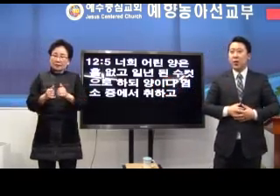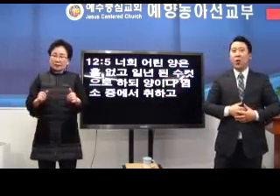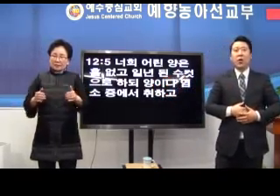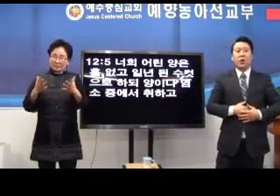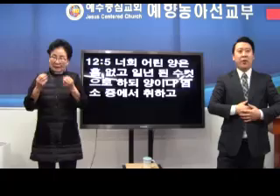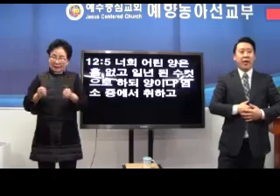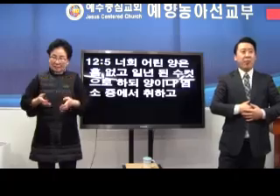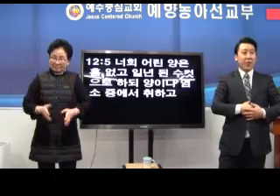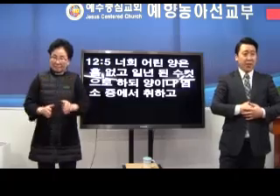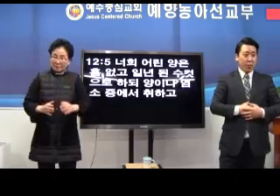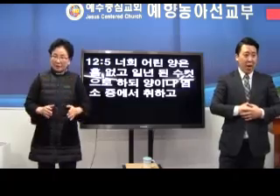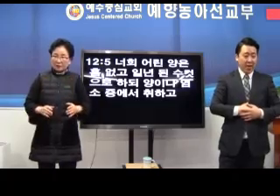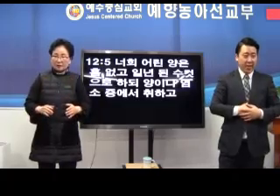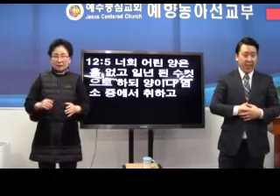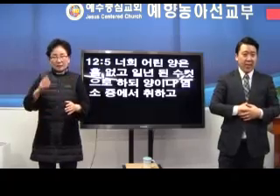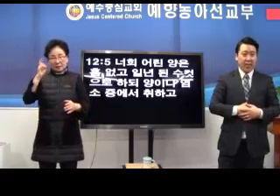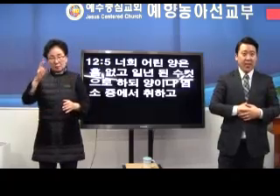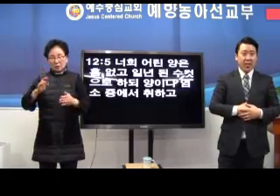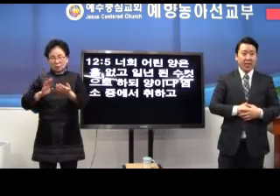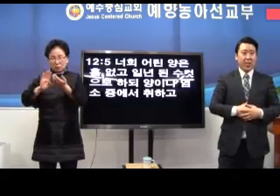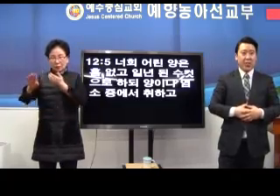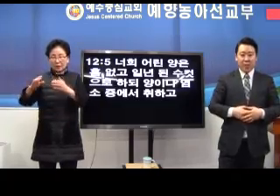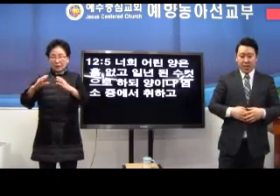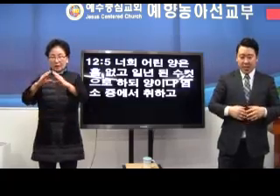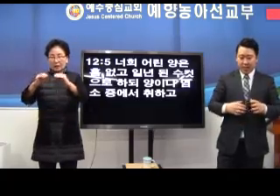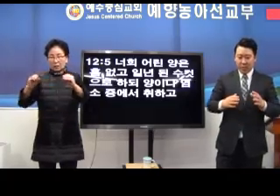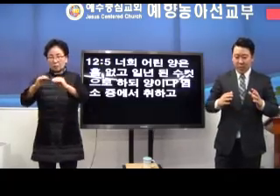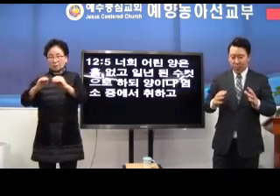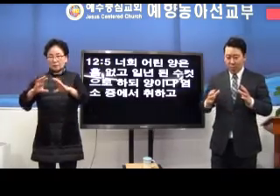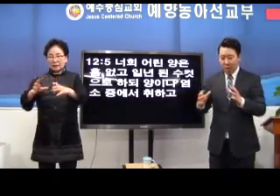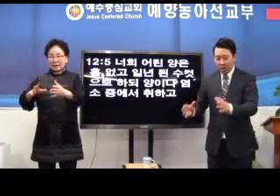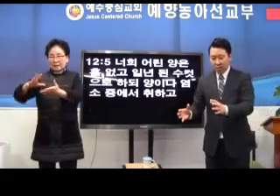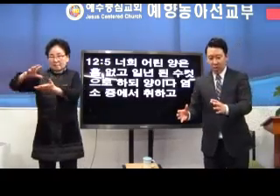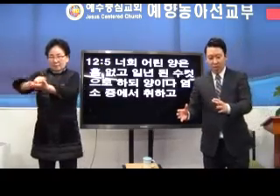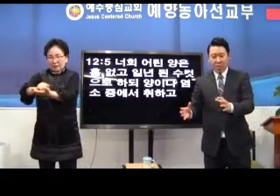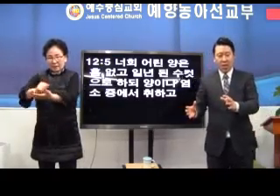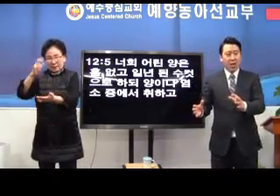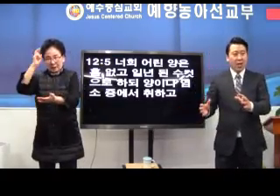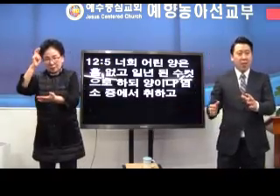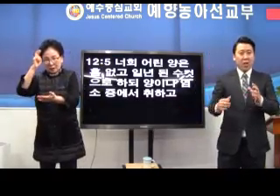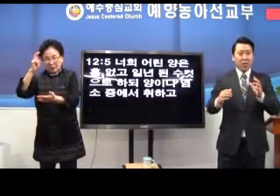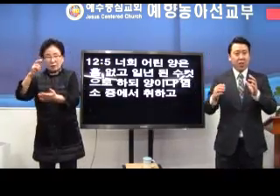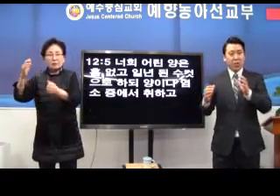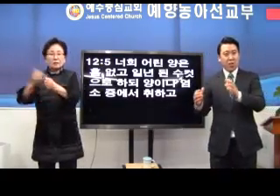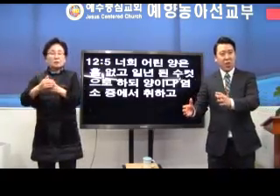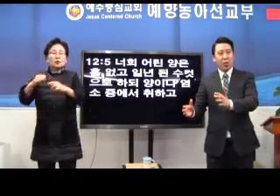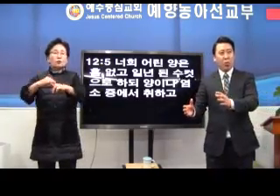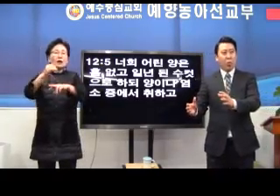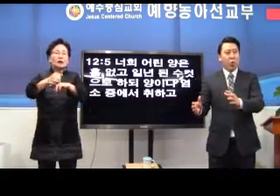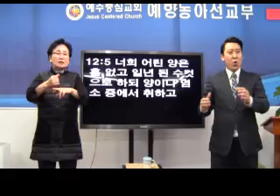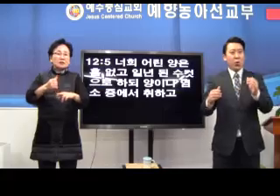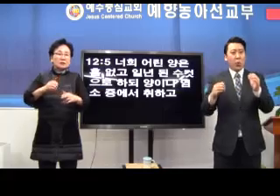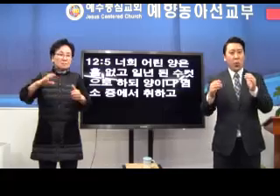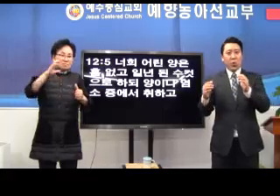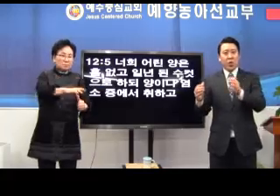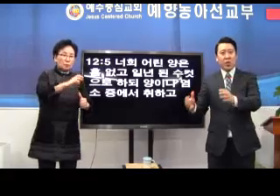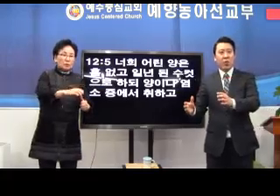그래서 애굽이라는 왕이 이 이스라엘 사람들을 핍박하기 시작합니다. 막 일을 시키고 노동을